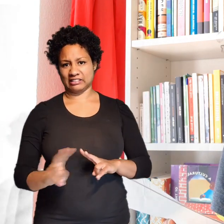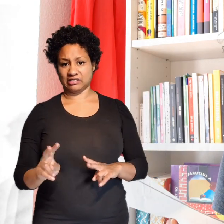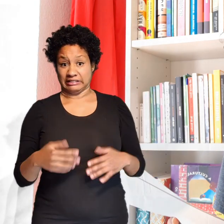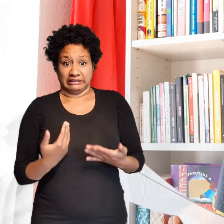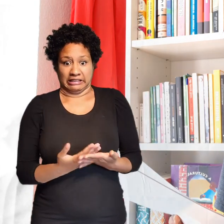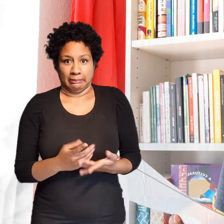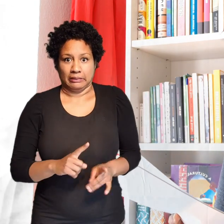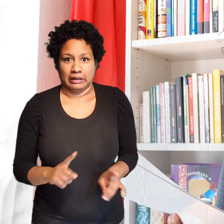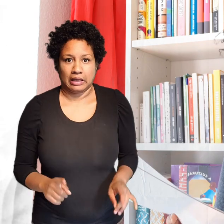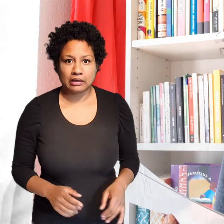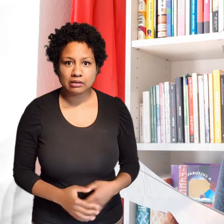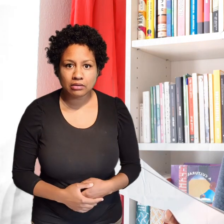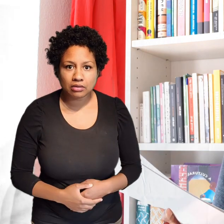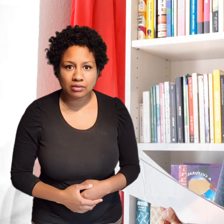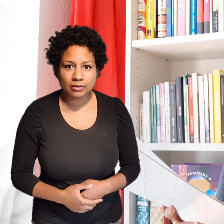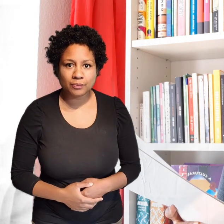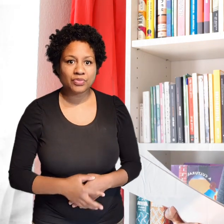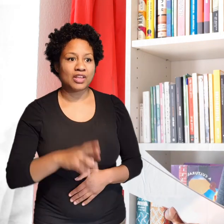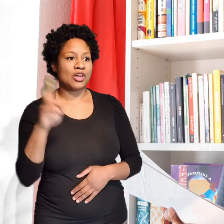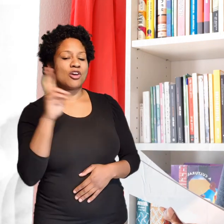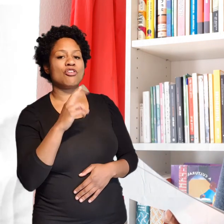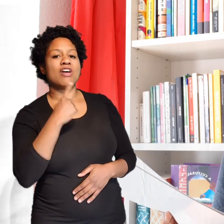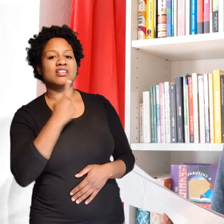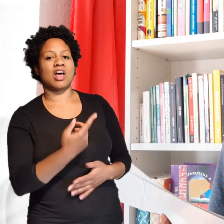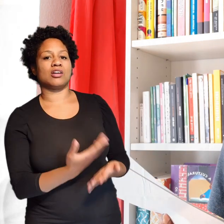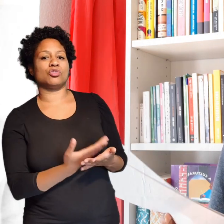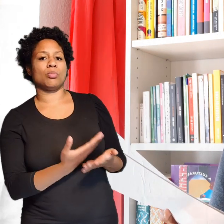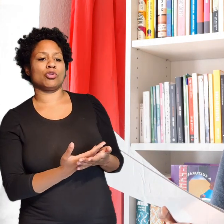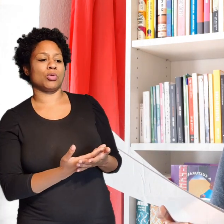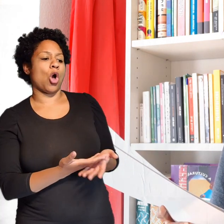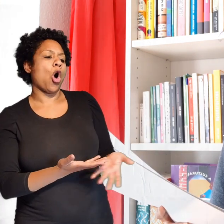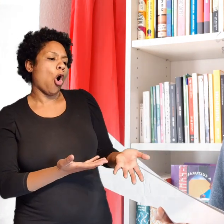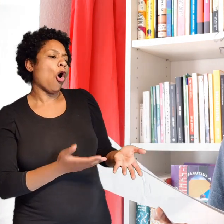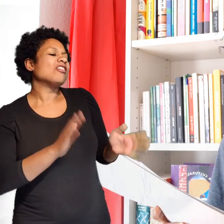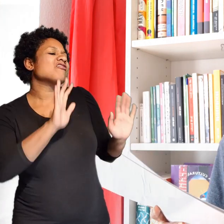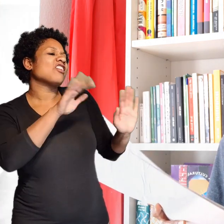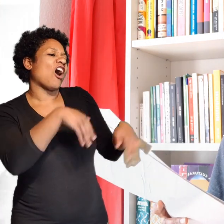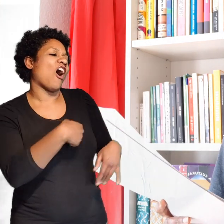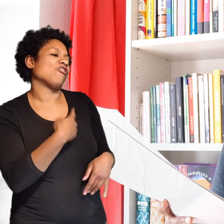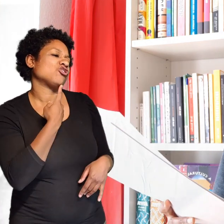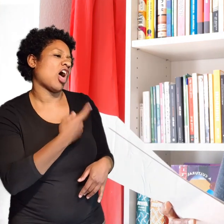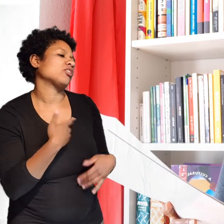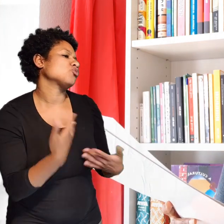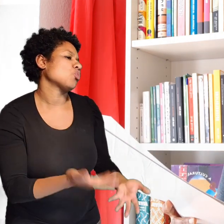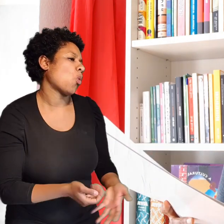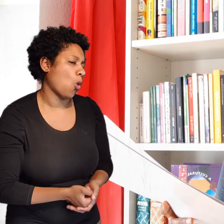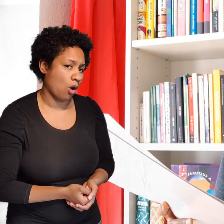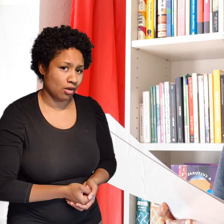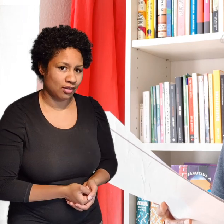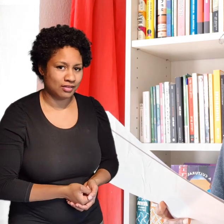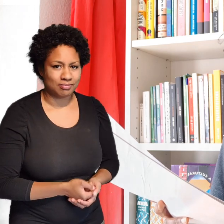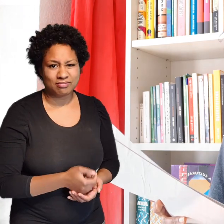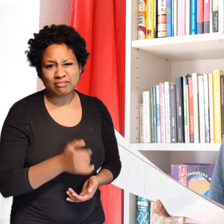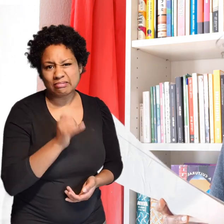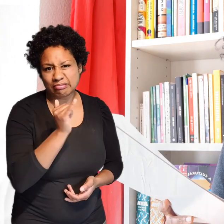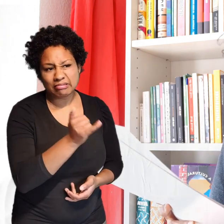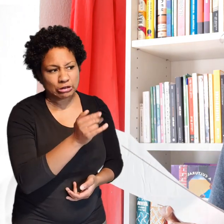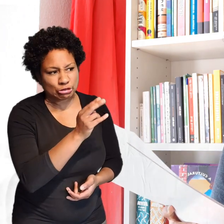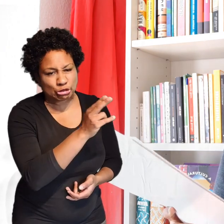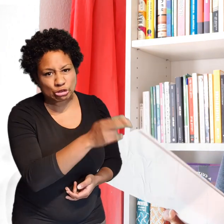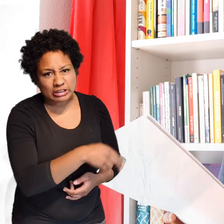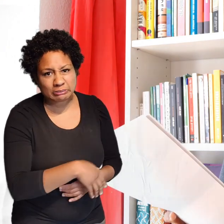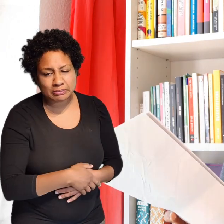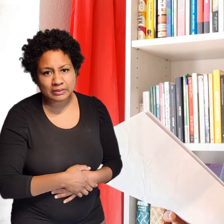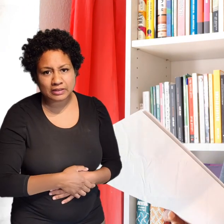keine. Leute, die behaupten, ja, das wird man ja wohl noch sagen dürfen, haben mit wenigen Ausnahmen